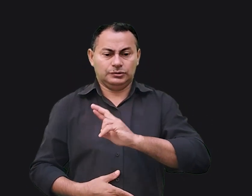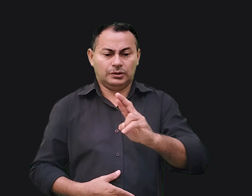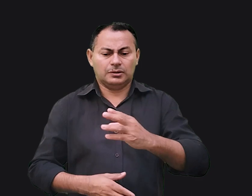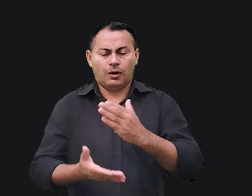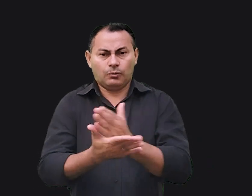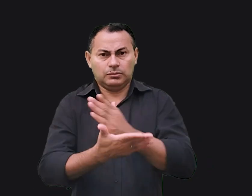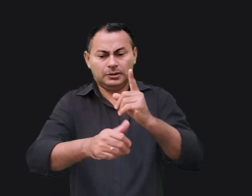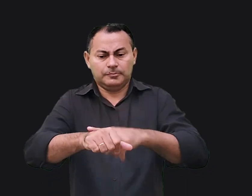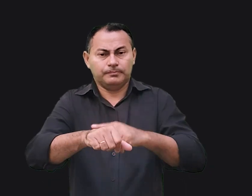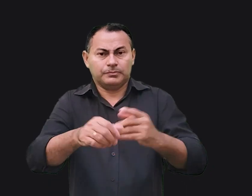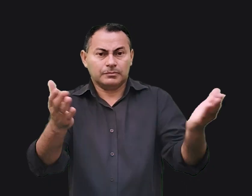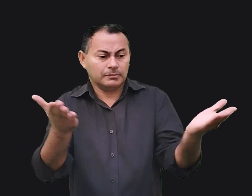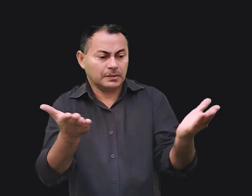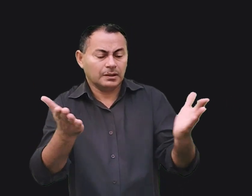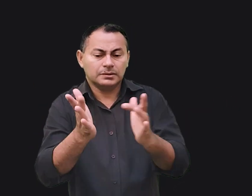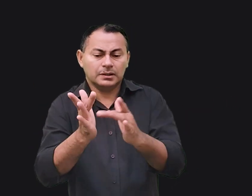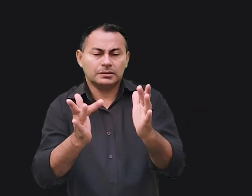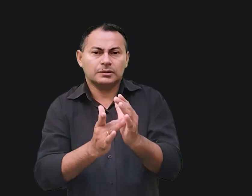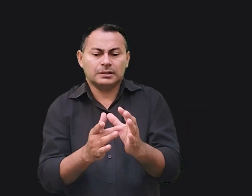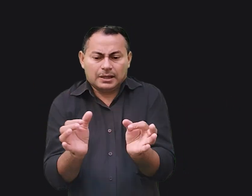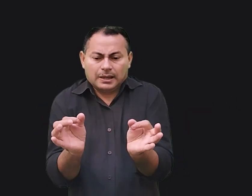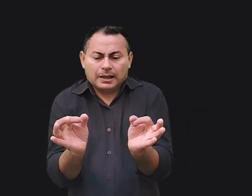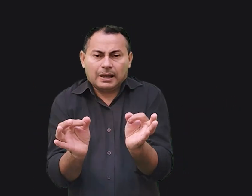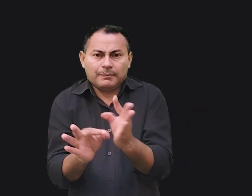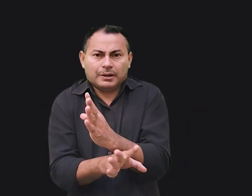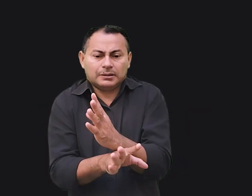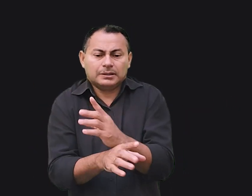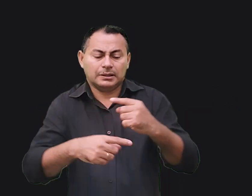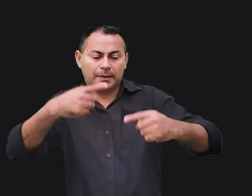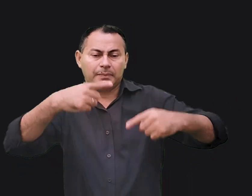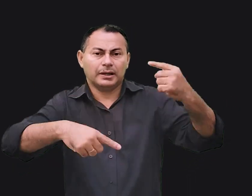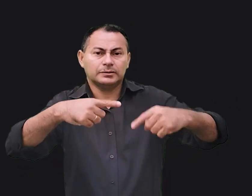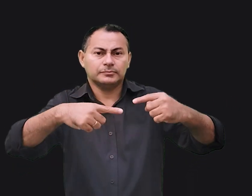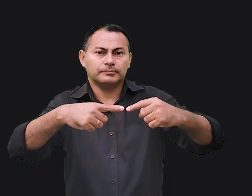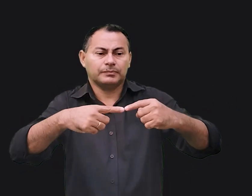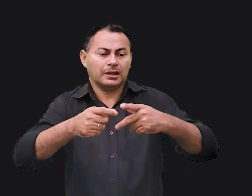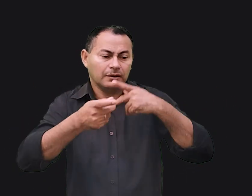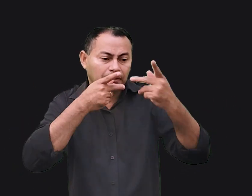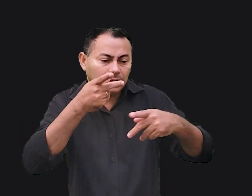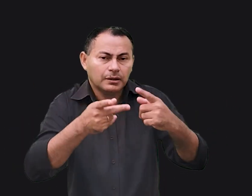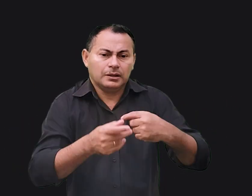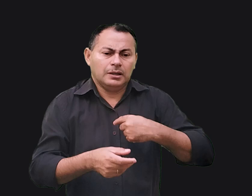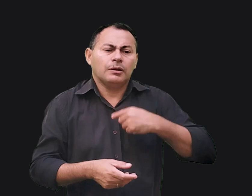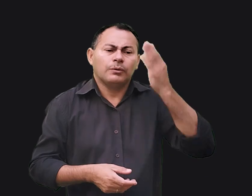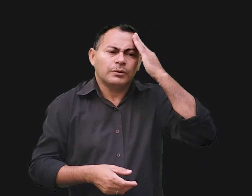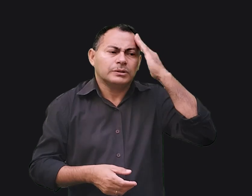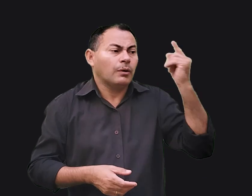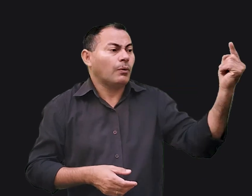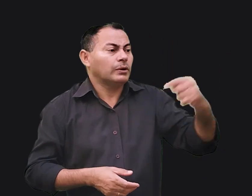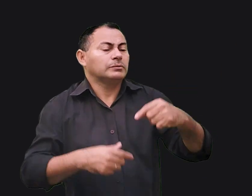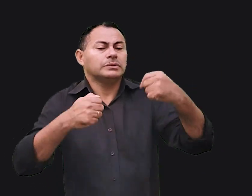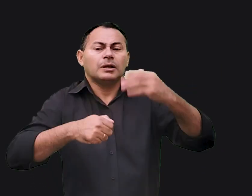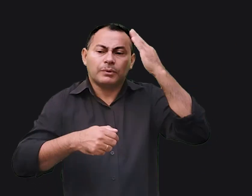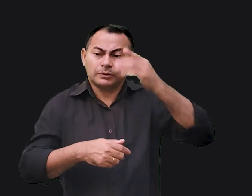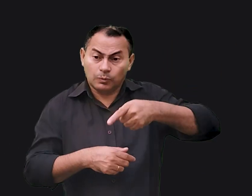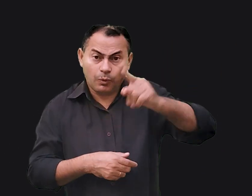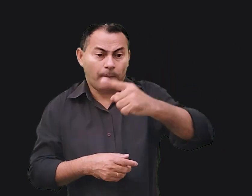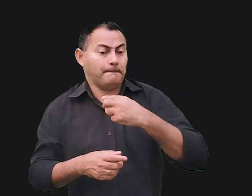tempo e agora ele já estava encerrando aquele debate. E ele disse: eu sei de onde venho e sei para onde vou, mas não